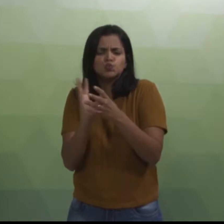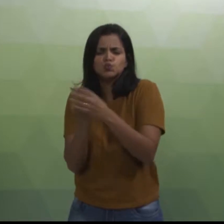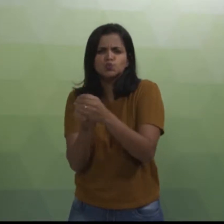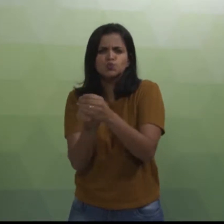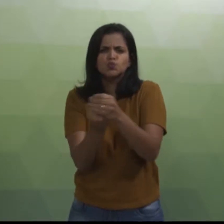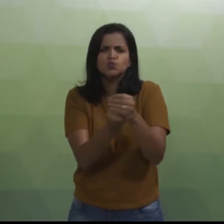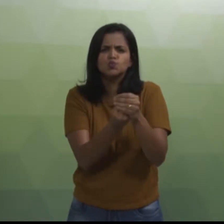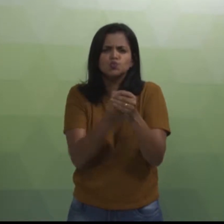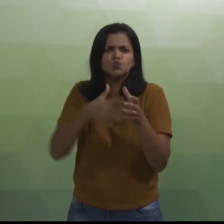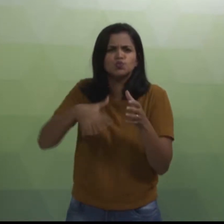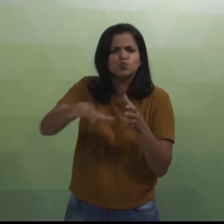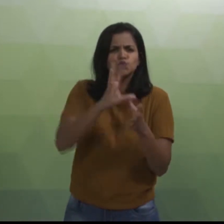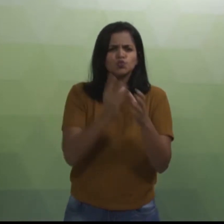Todas as línguas de sinais,